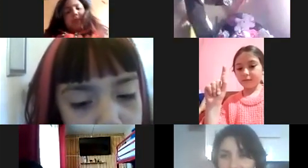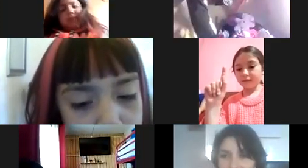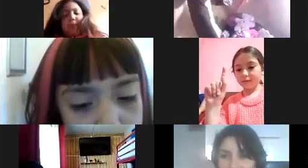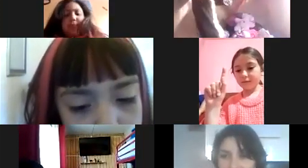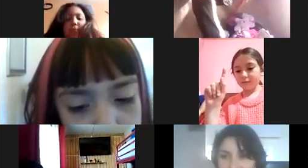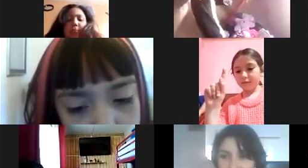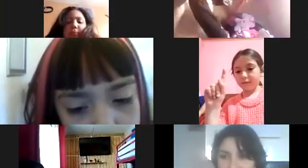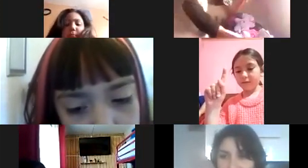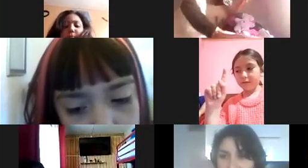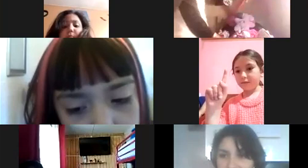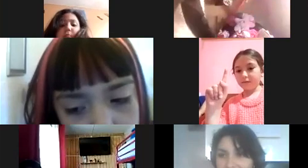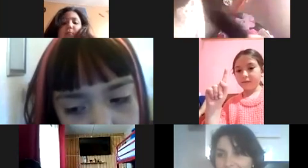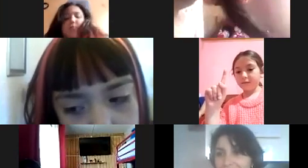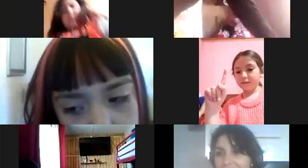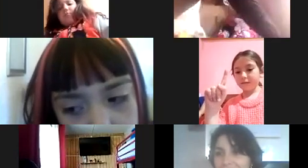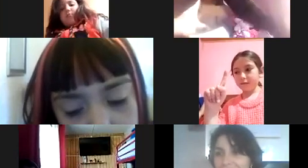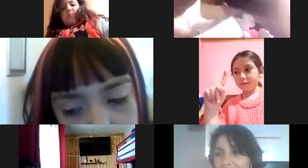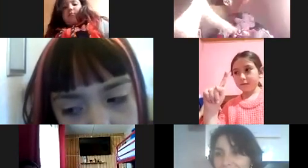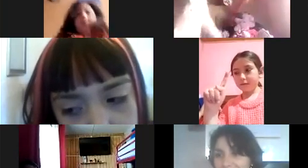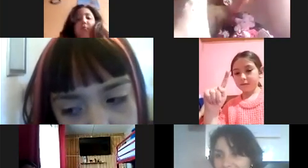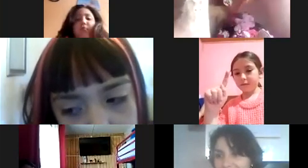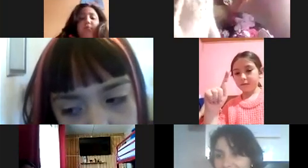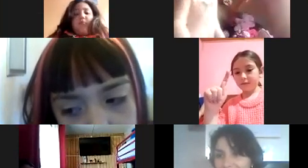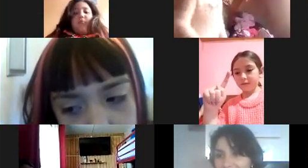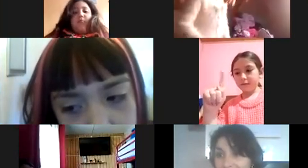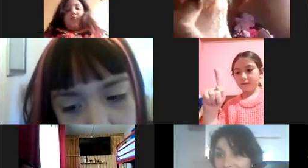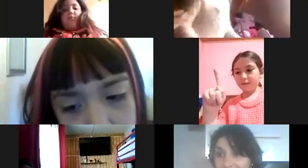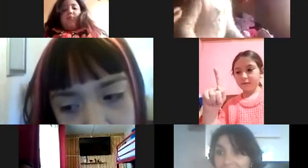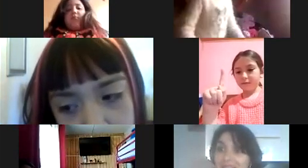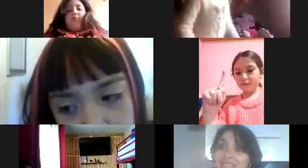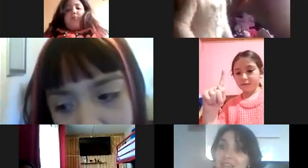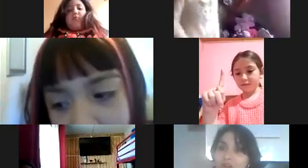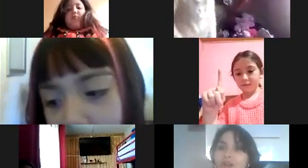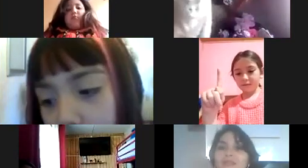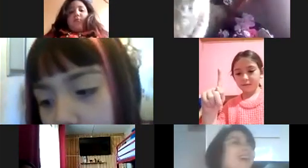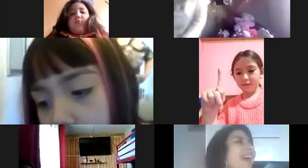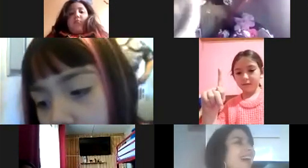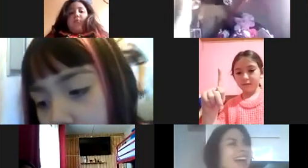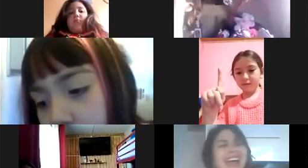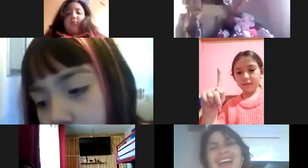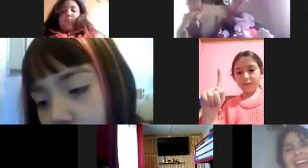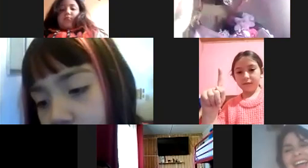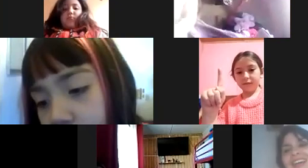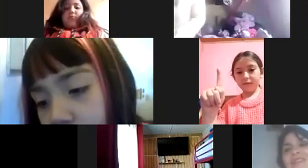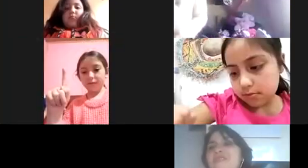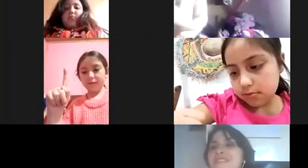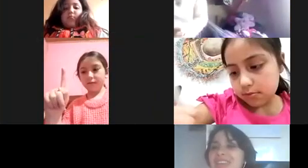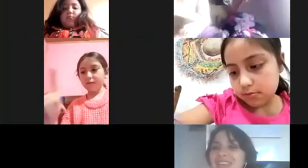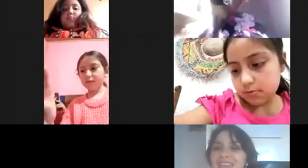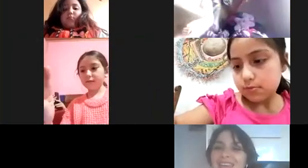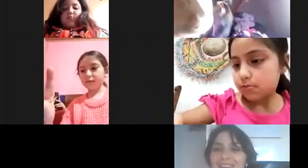que pagar un juego. Ella me lo descargó fácilmente. ¿En serio? Se tiene que pagar.